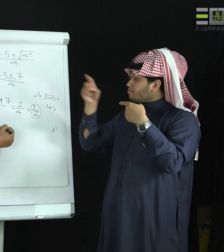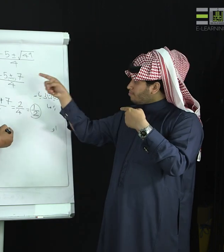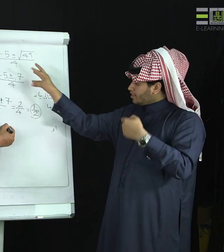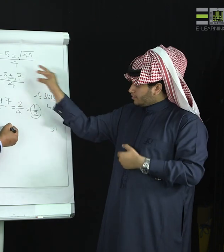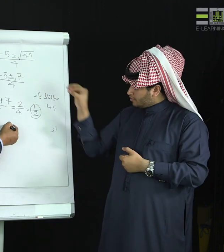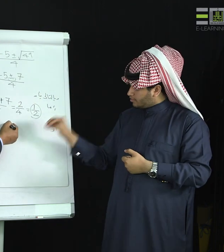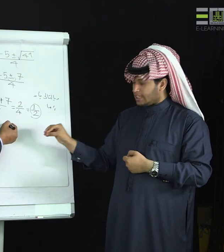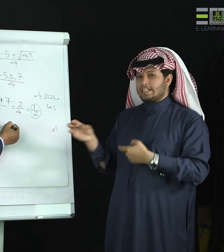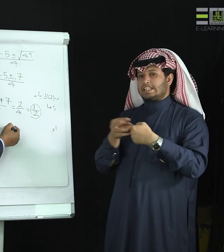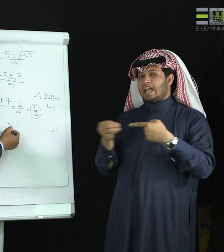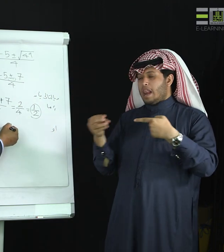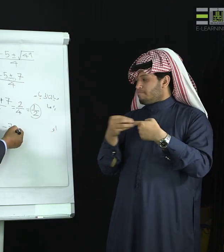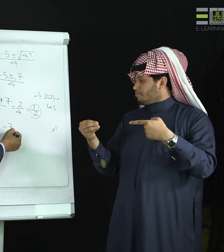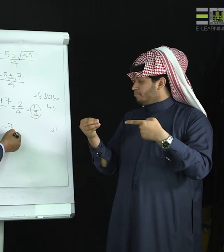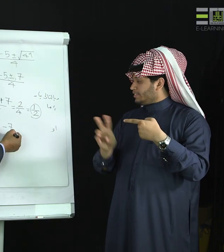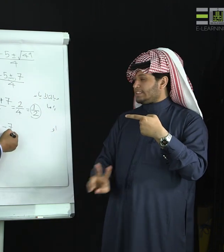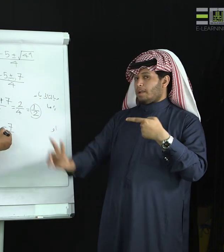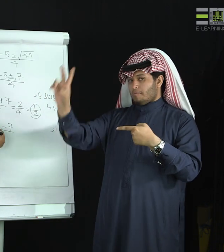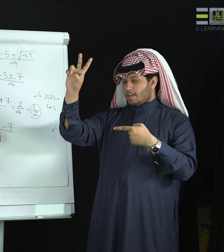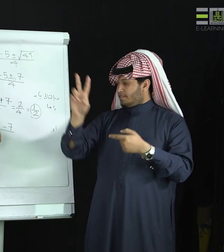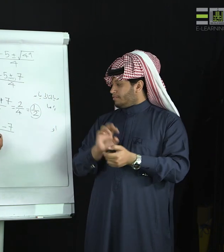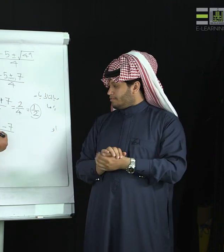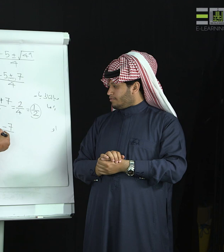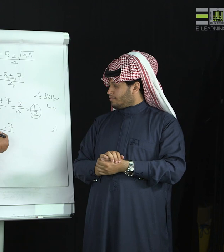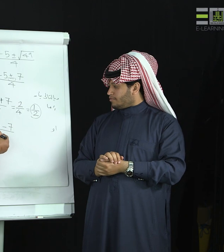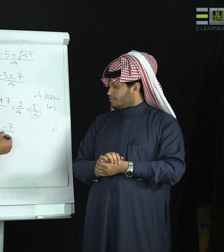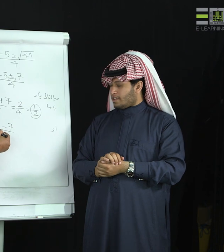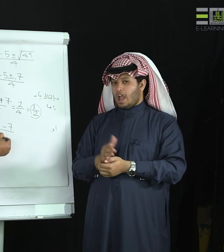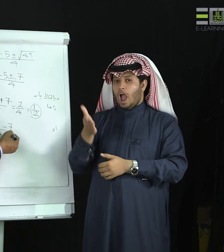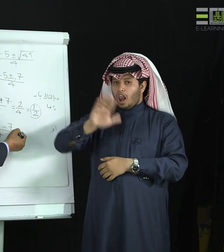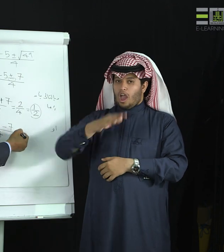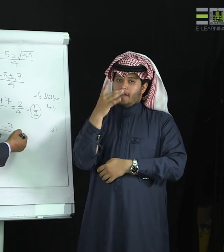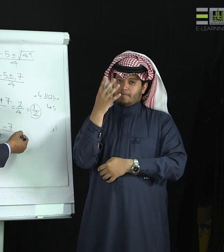السالبة، سالب 7 على 4.